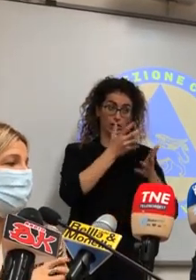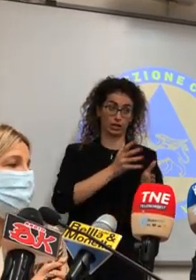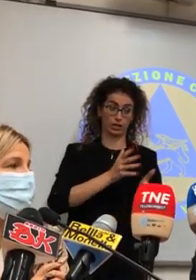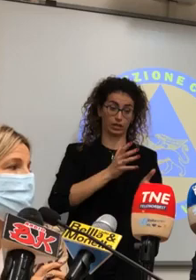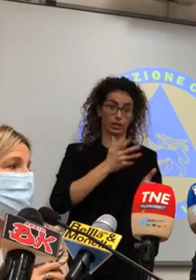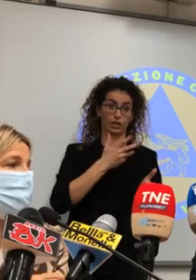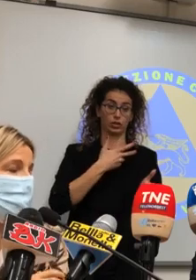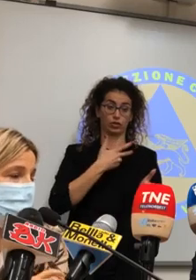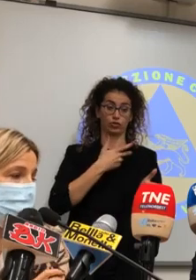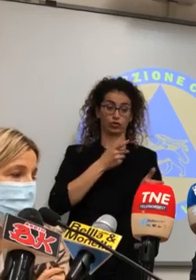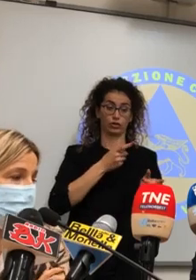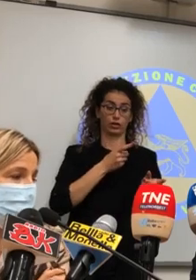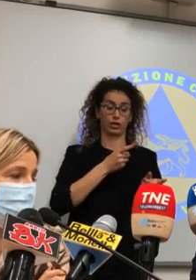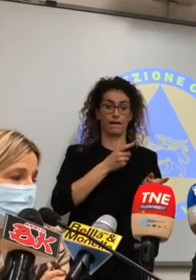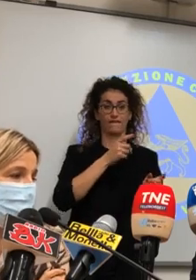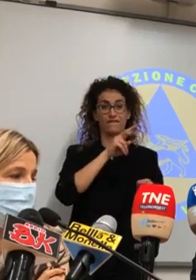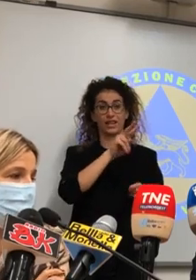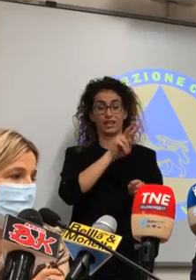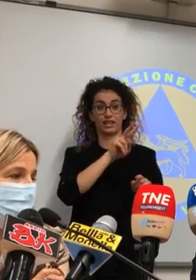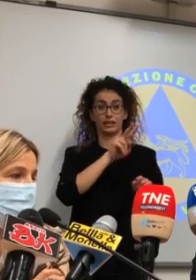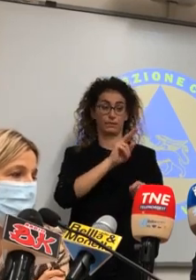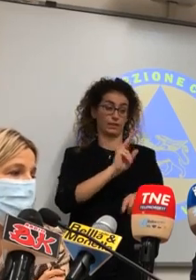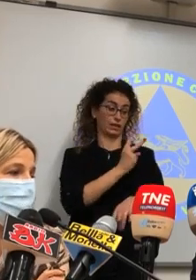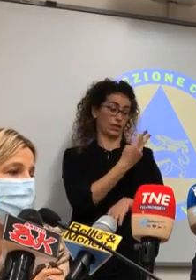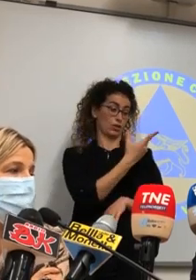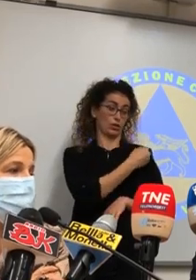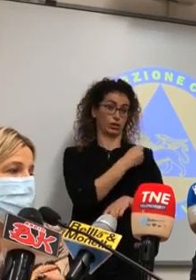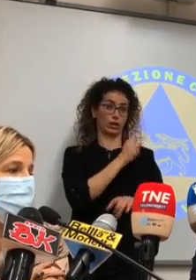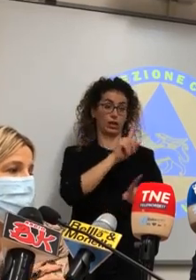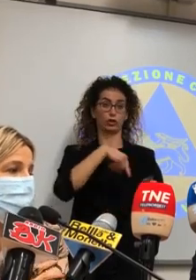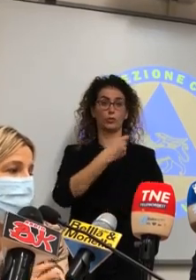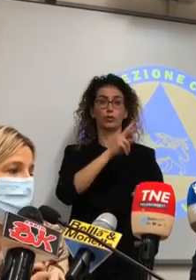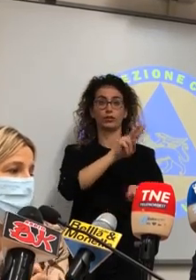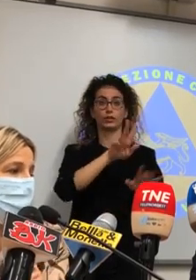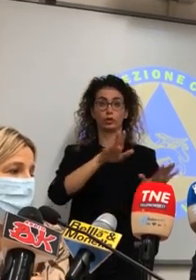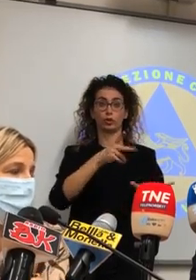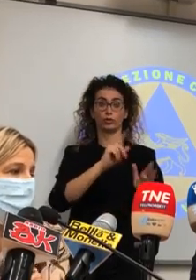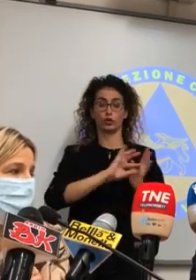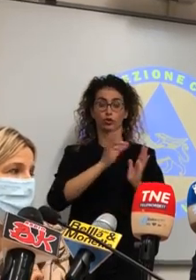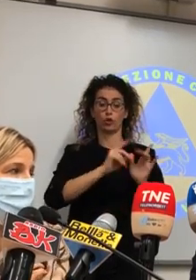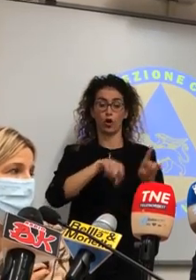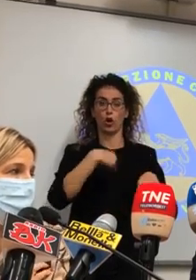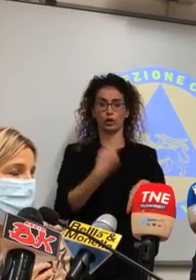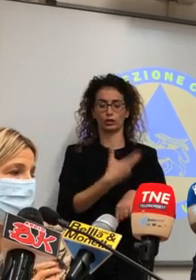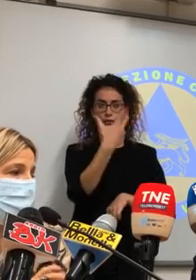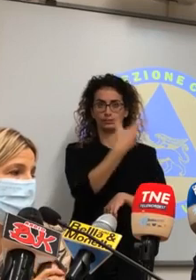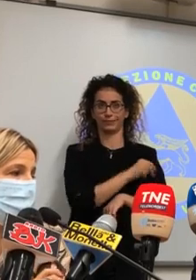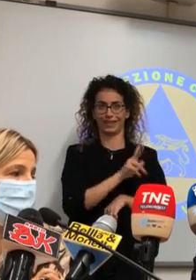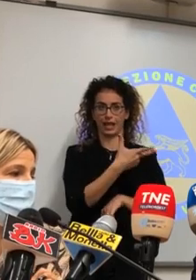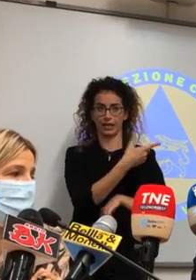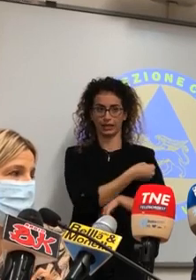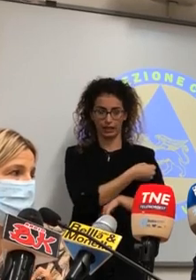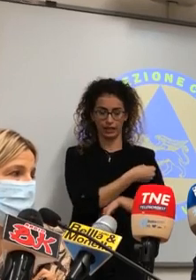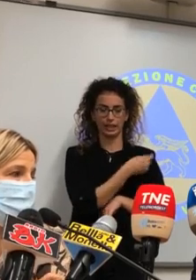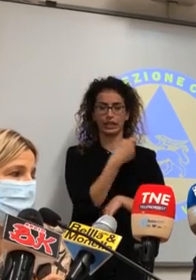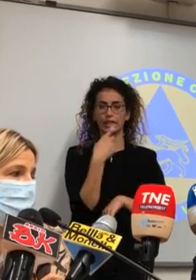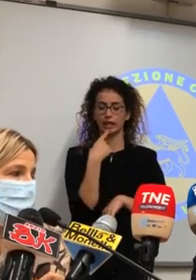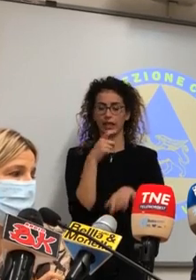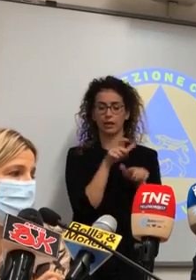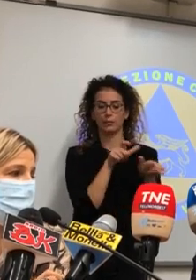di 28-29 giorni dalla seconda, sono quelli che si immagina e